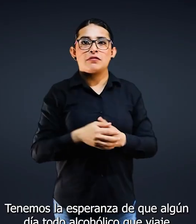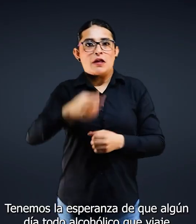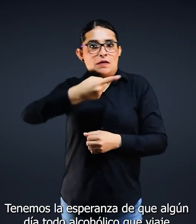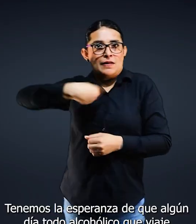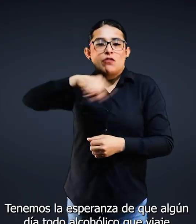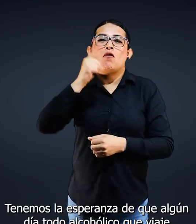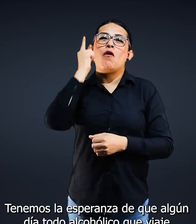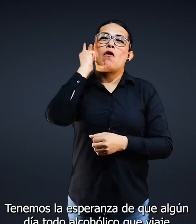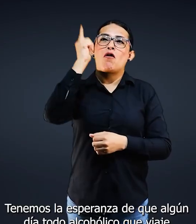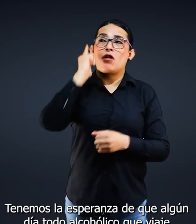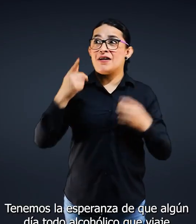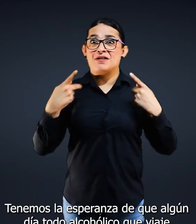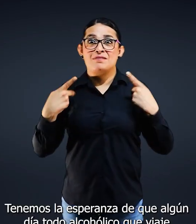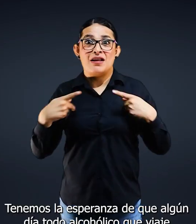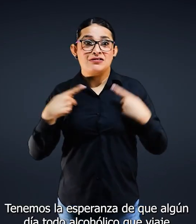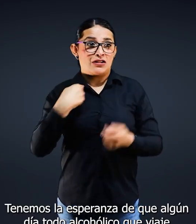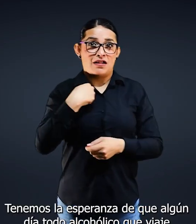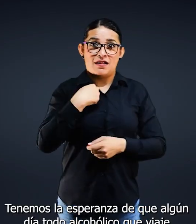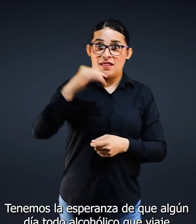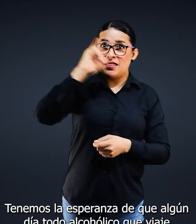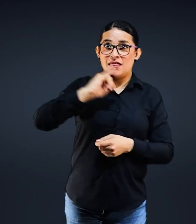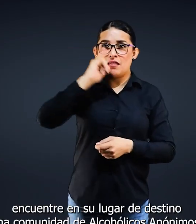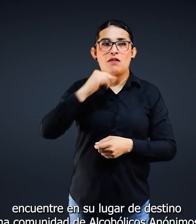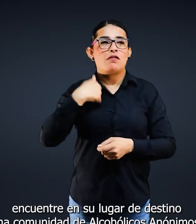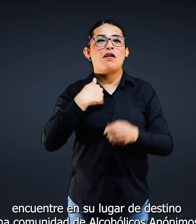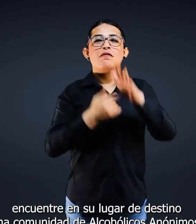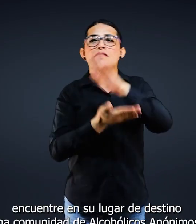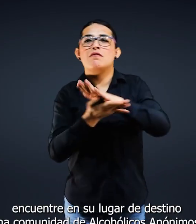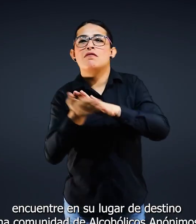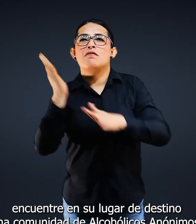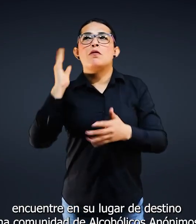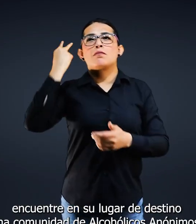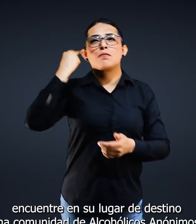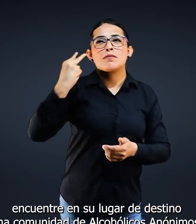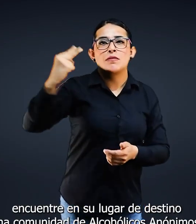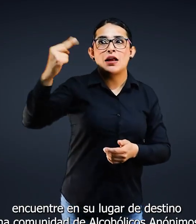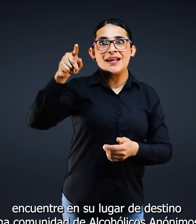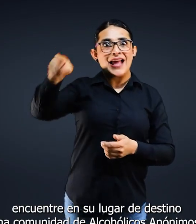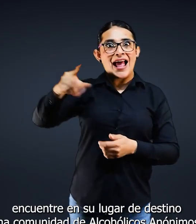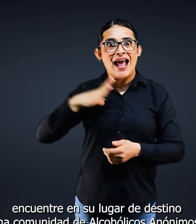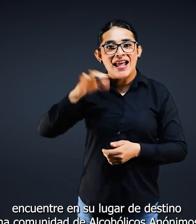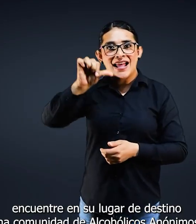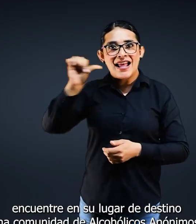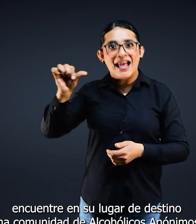Tenemos la esperanza de que algún día todo alcohólico que viaje encuentre en su lugar de destino una comunidad de alcohólicos